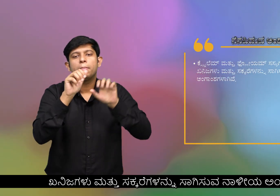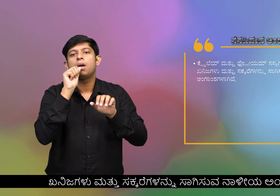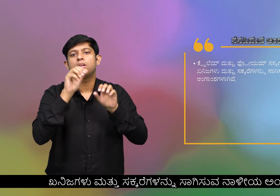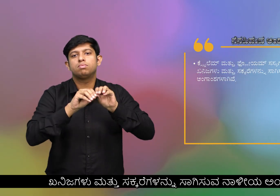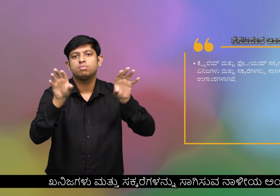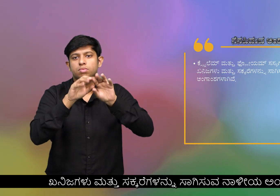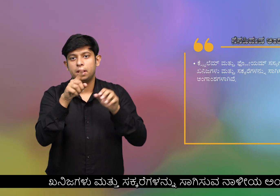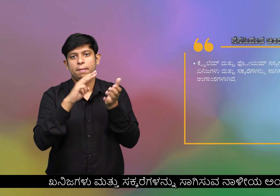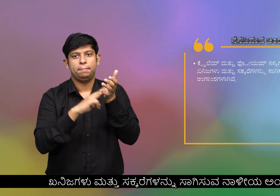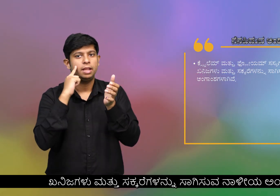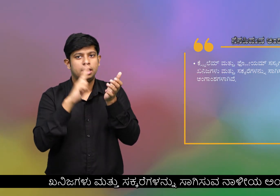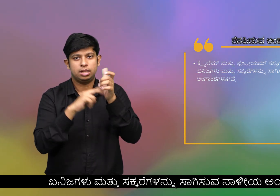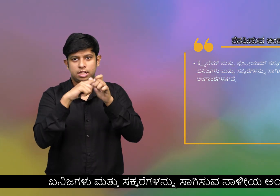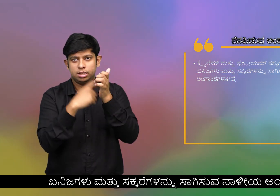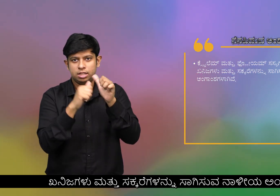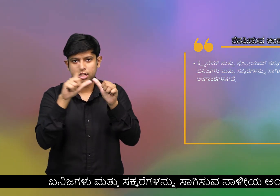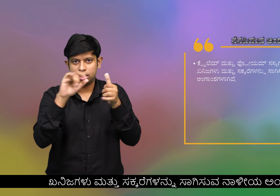ನಾಳೀಯ ಅಂಗಾಂಶಗಳಾಗಿವೆ.